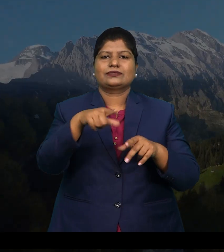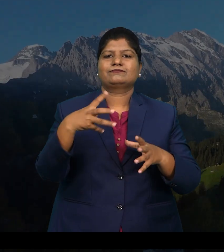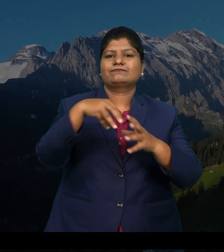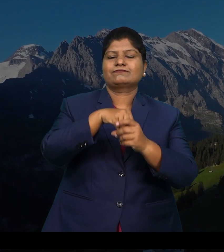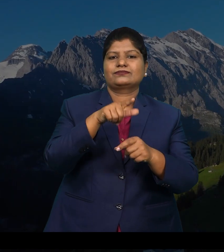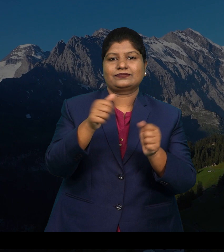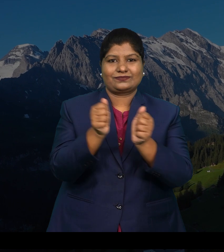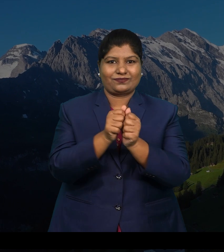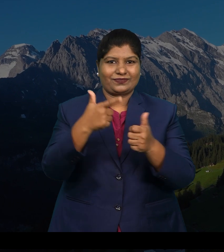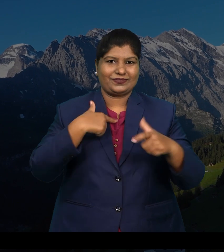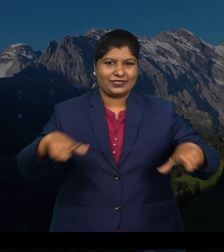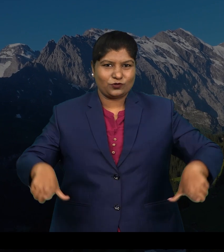పర్వతాలు,